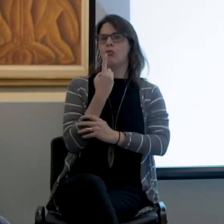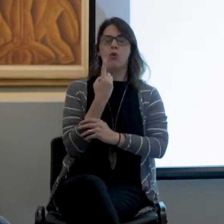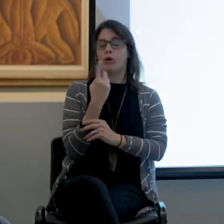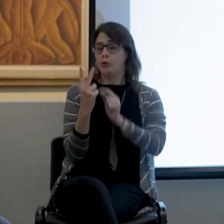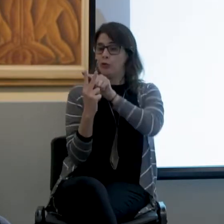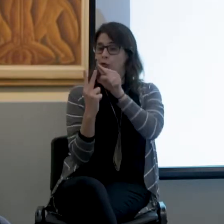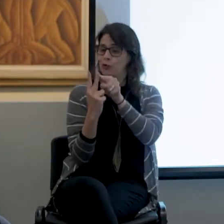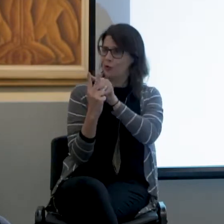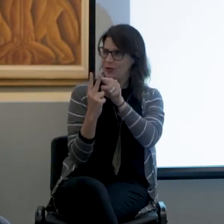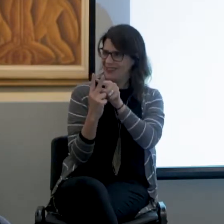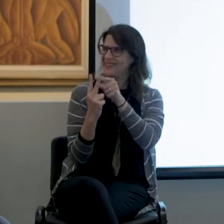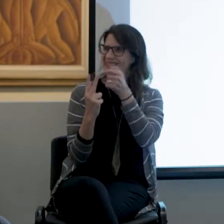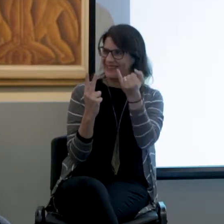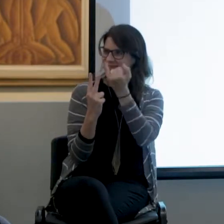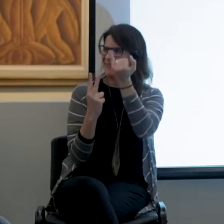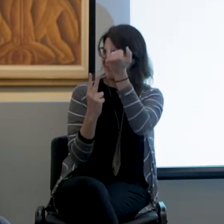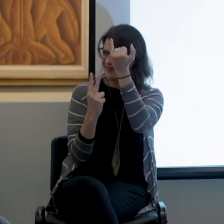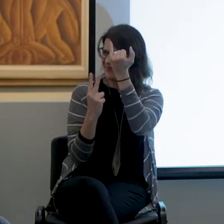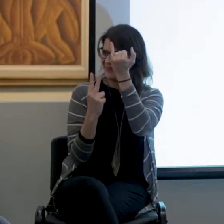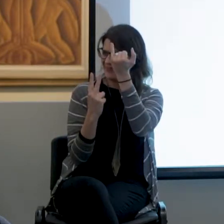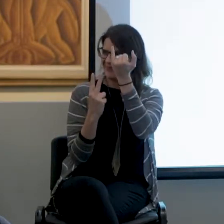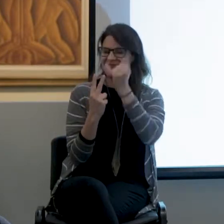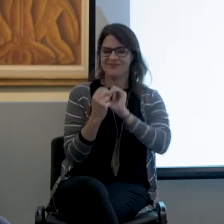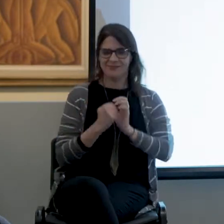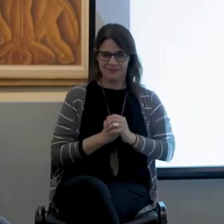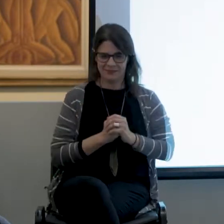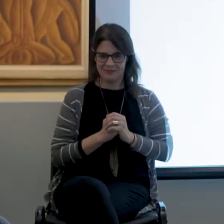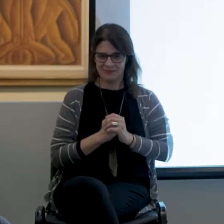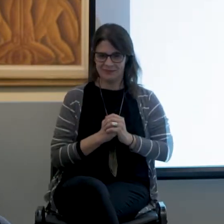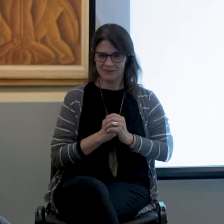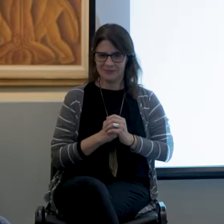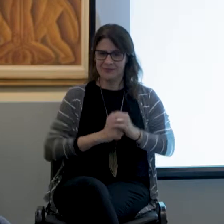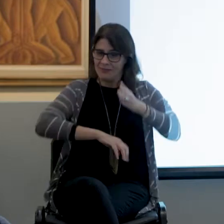irá brigar